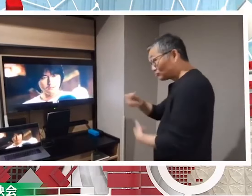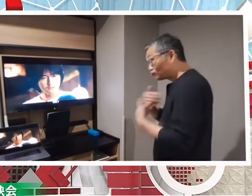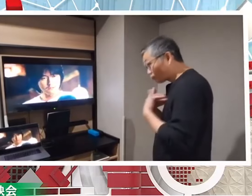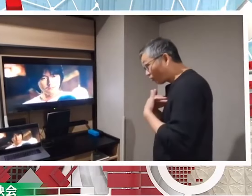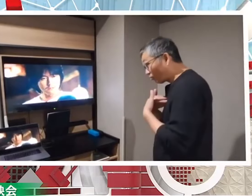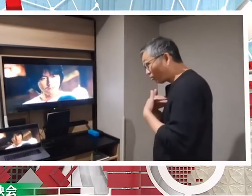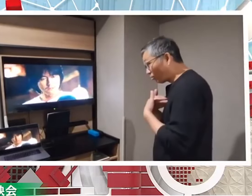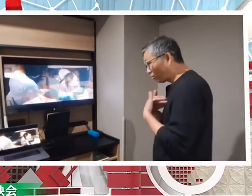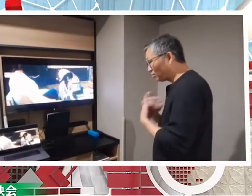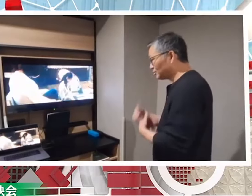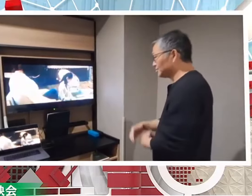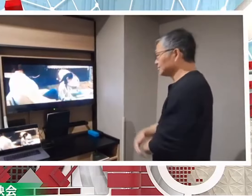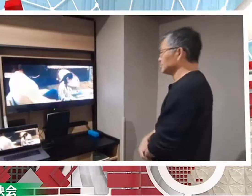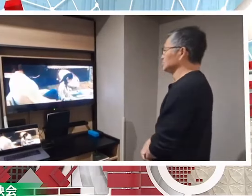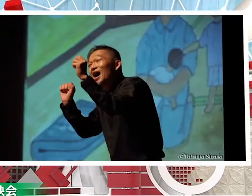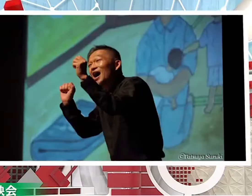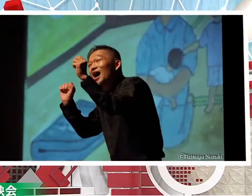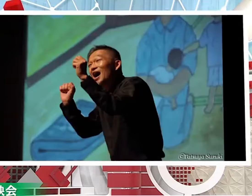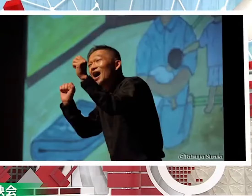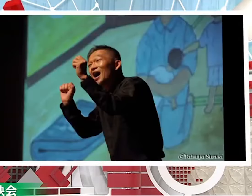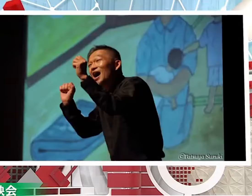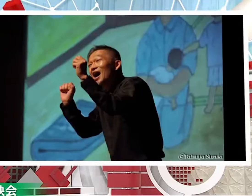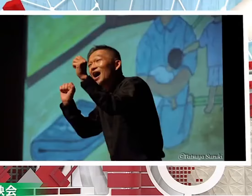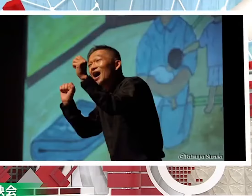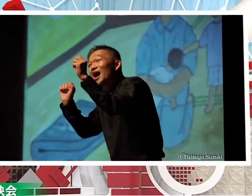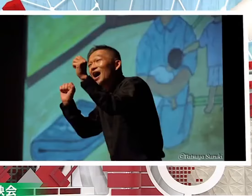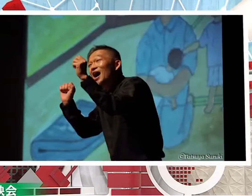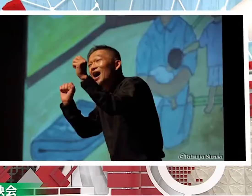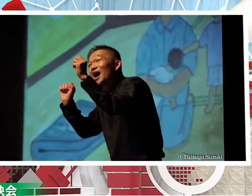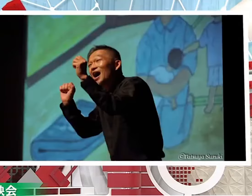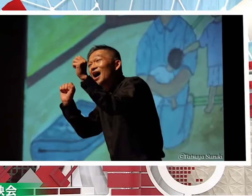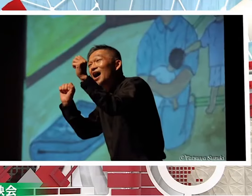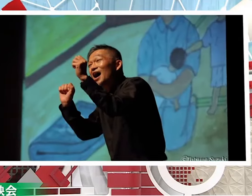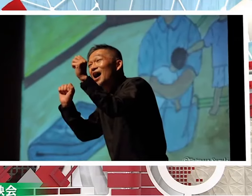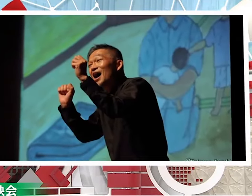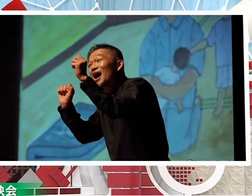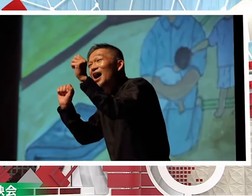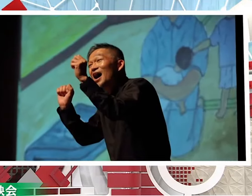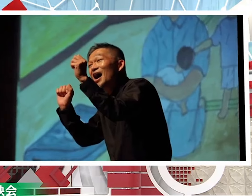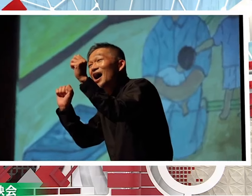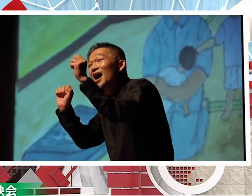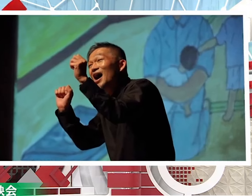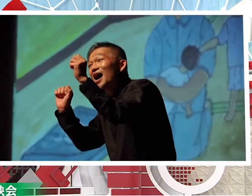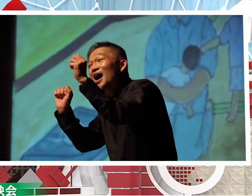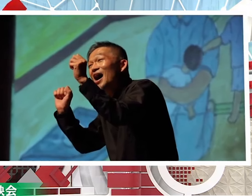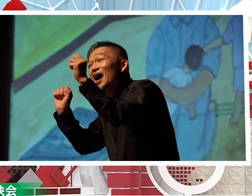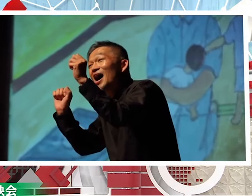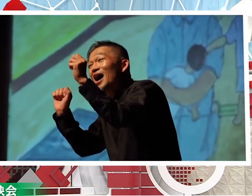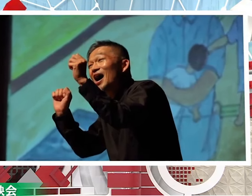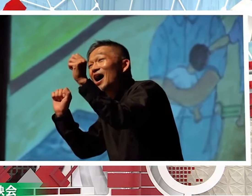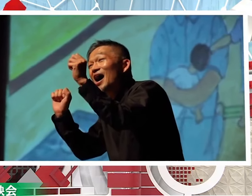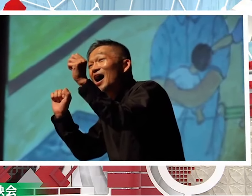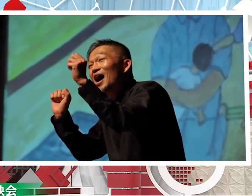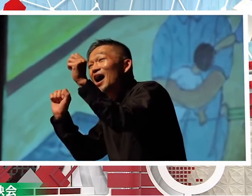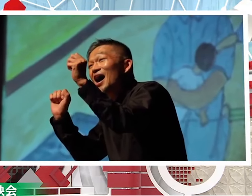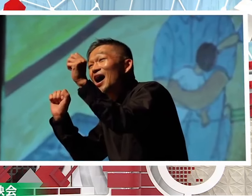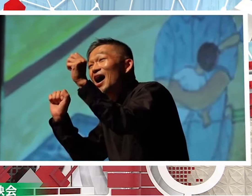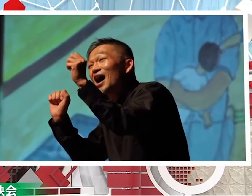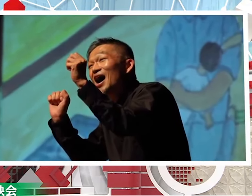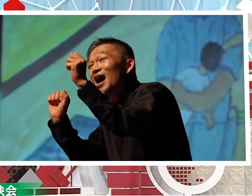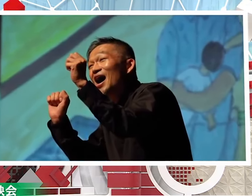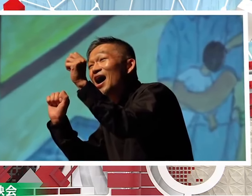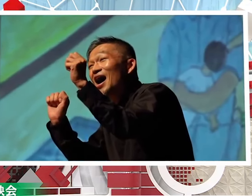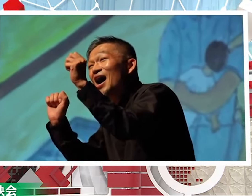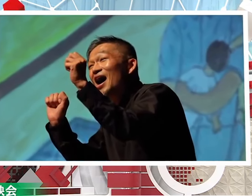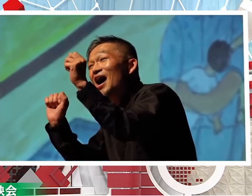手話弁士、皆さんはこの言葉ご存知でしょうか。 松山出身の男性が来月ふるさと松山で手話弁